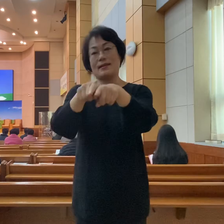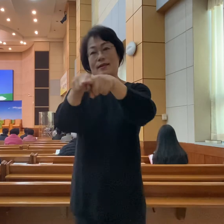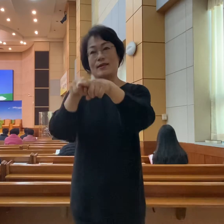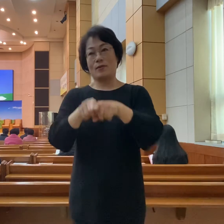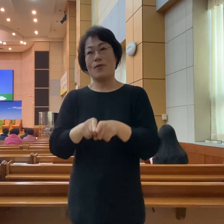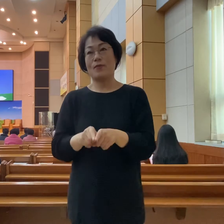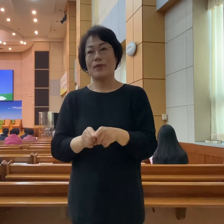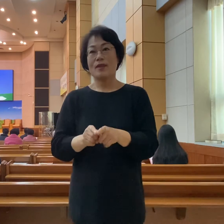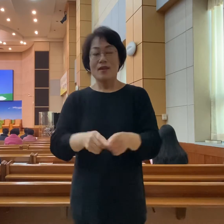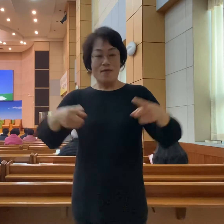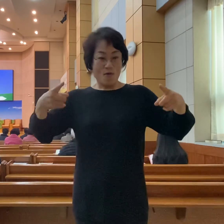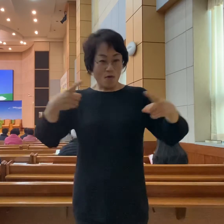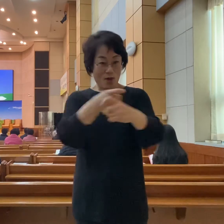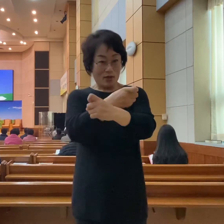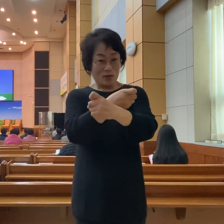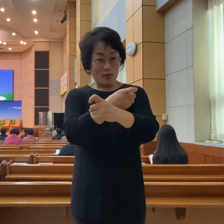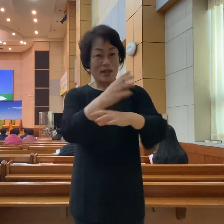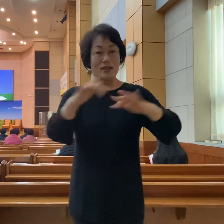상도 베풀어 주신다.